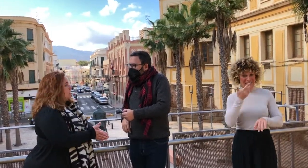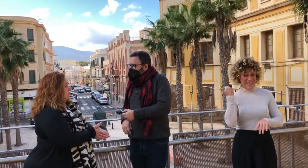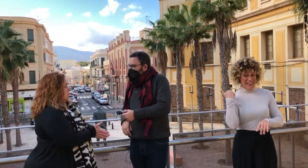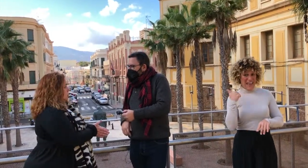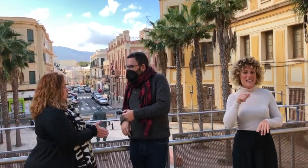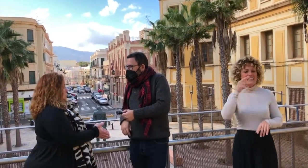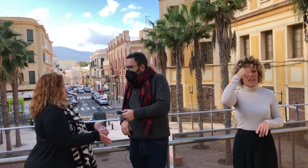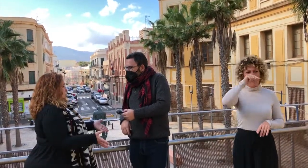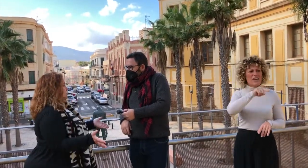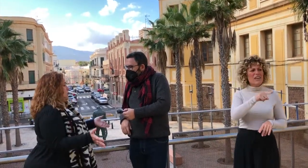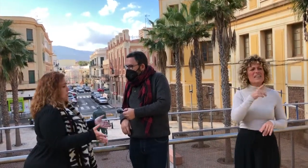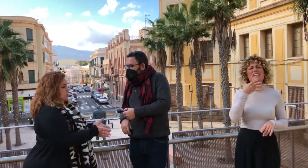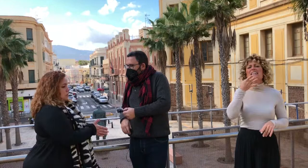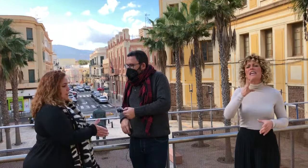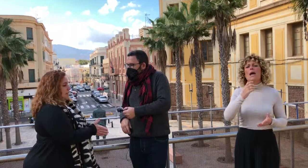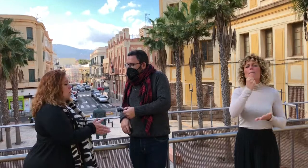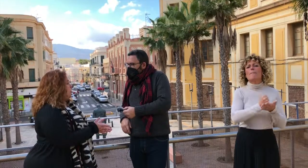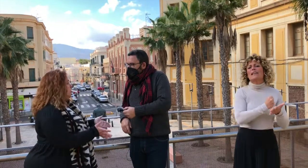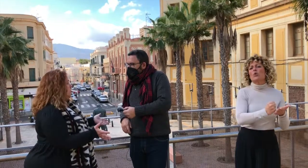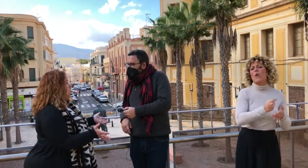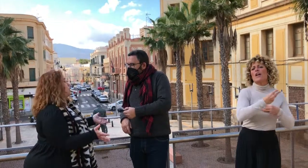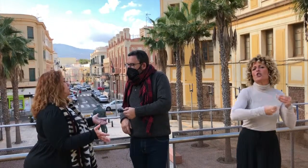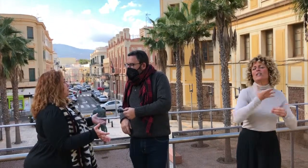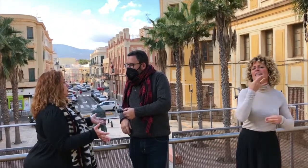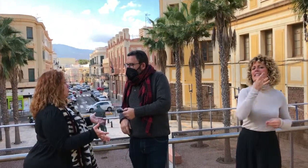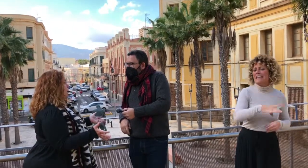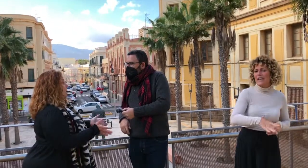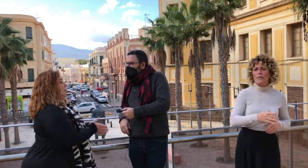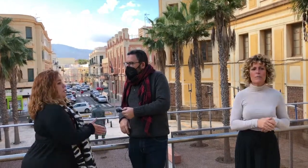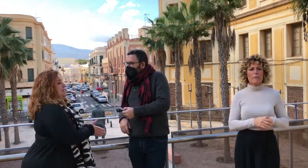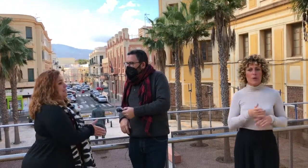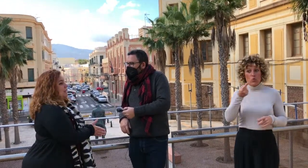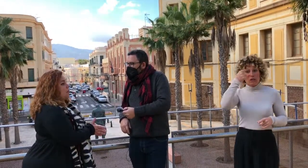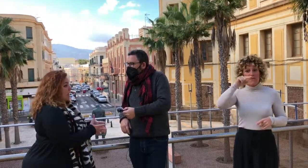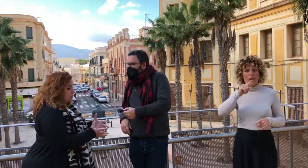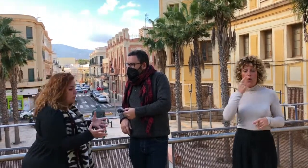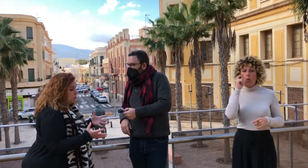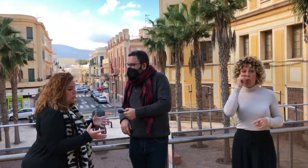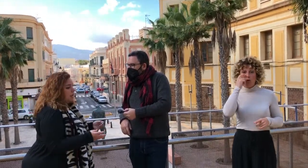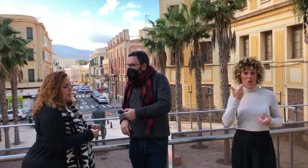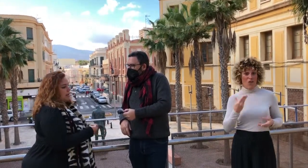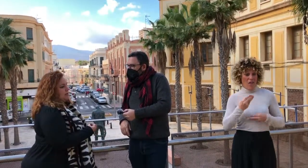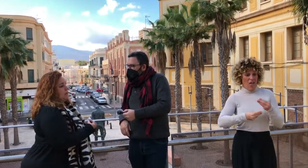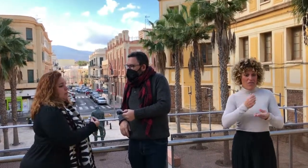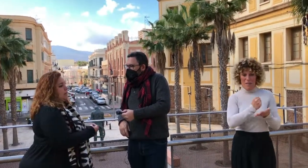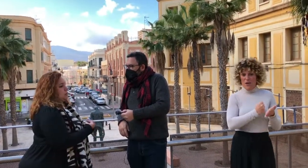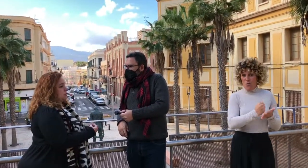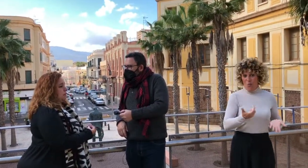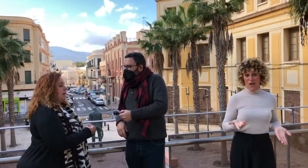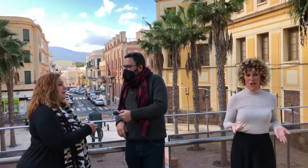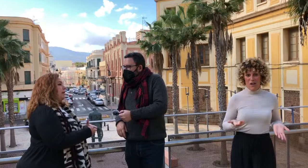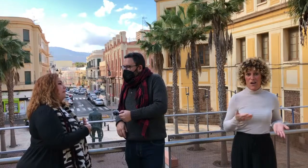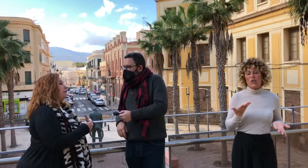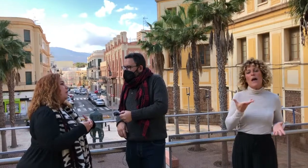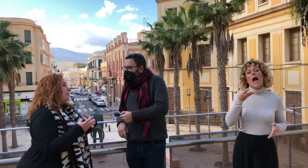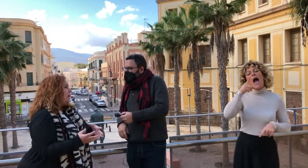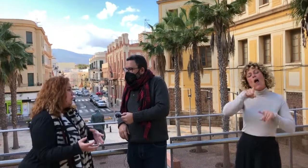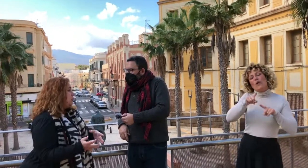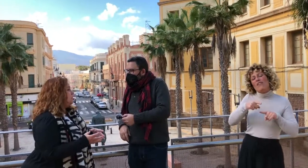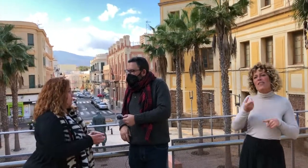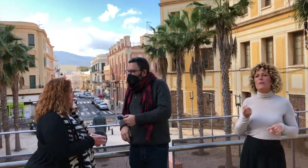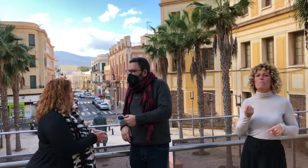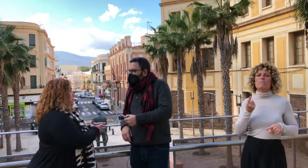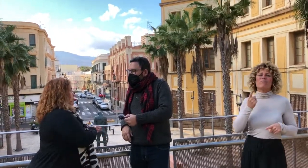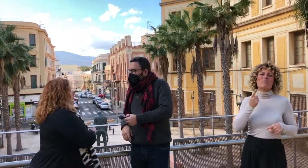se hacen todo, como tú ves, desde junio los alumnos se matriculan. Puede ser que un año una sorda entre en un ciclo